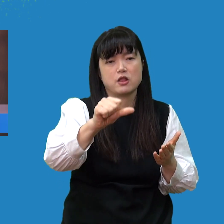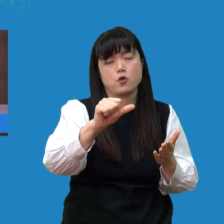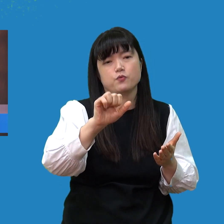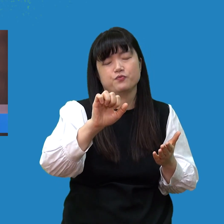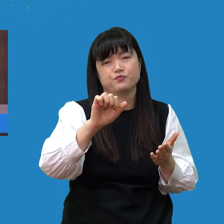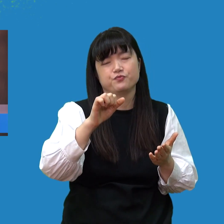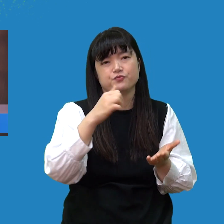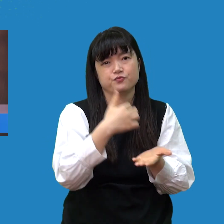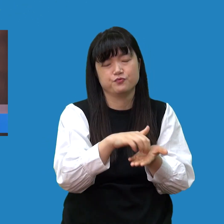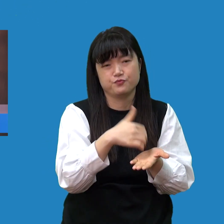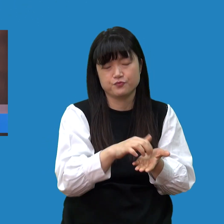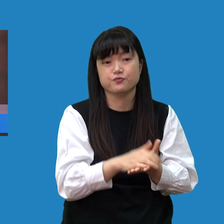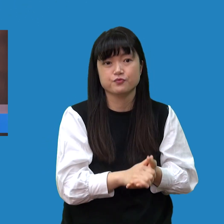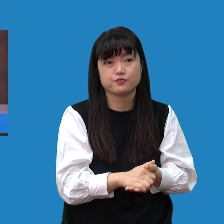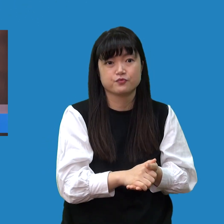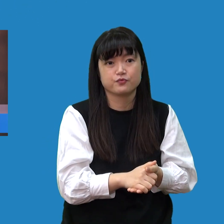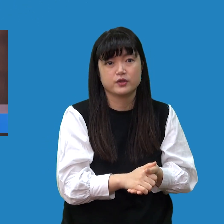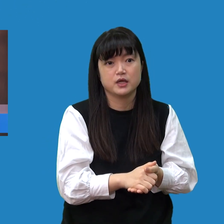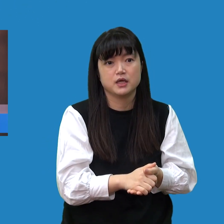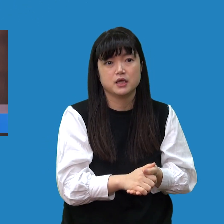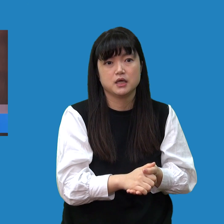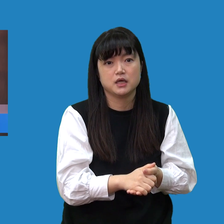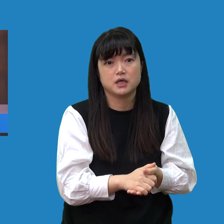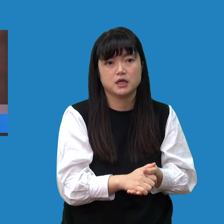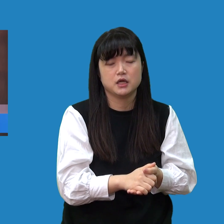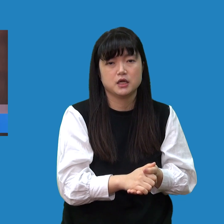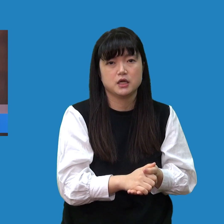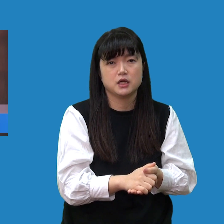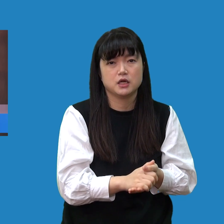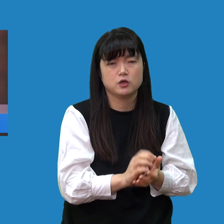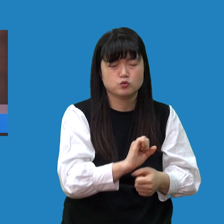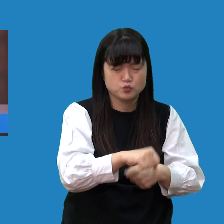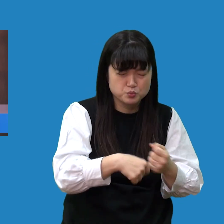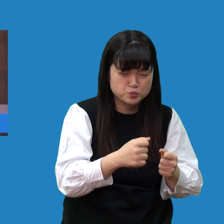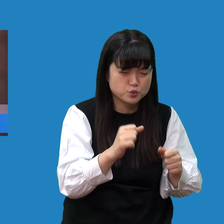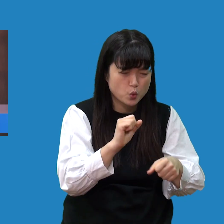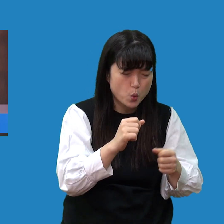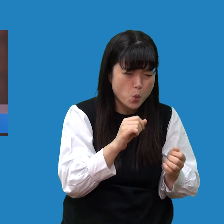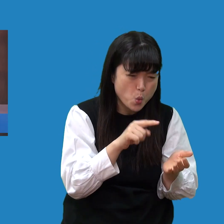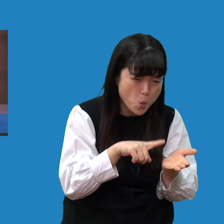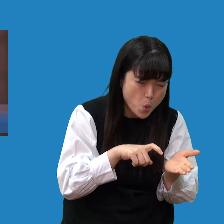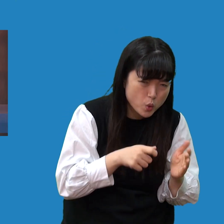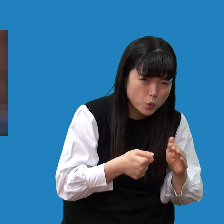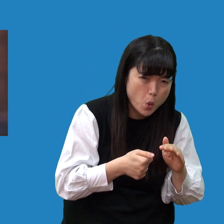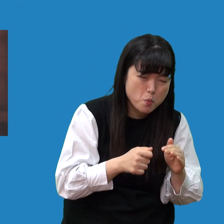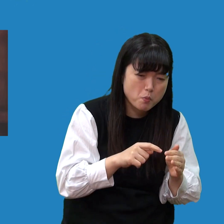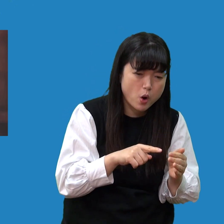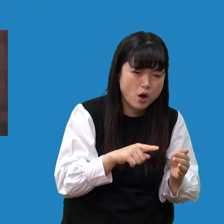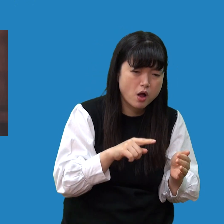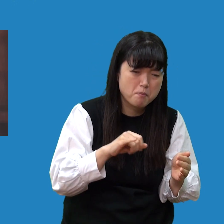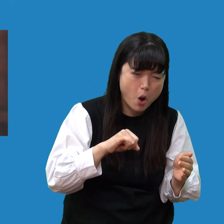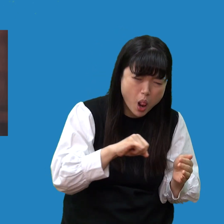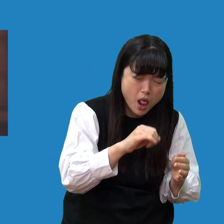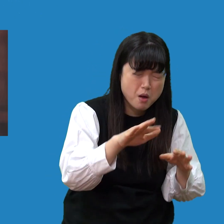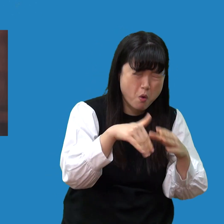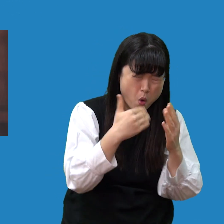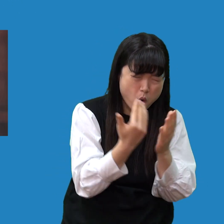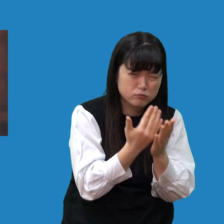1,005편이며 그뿐이 아니에요. 그는 초목, 짐승, 조류, 곤충, 어류 모든